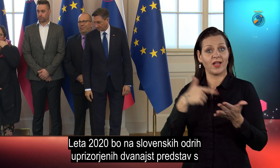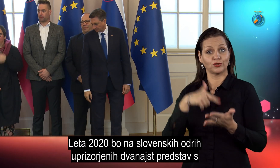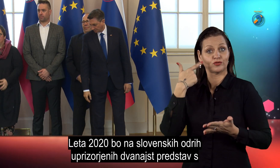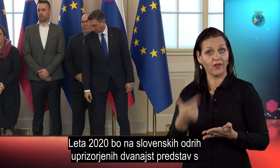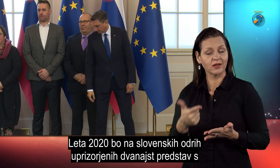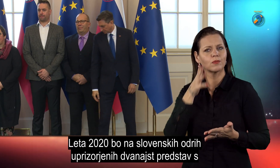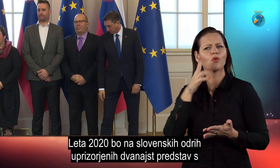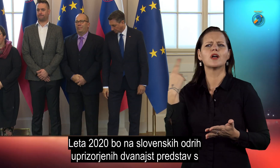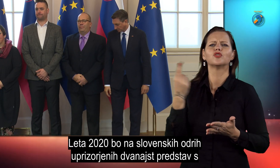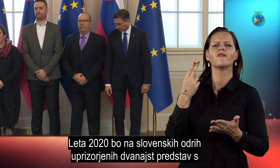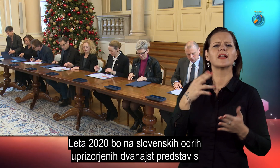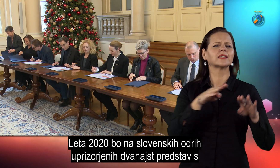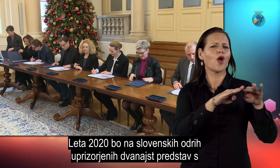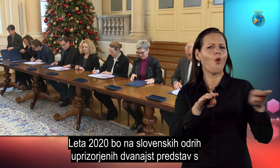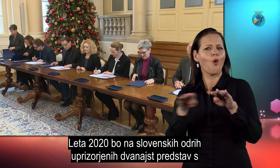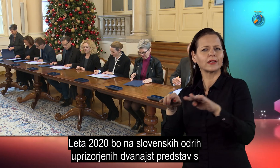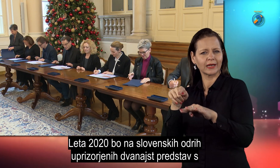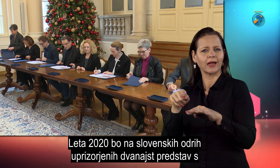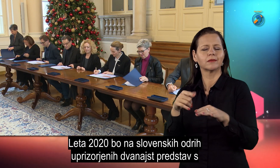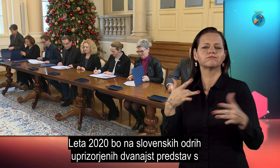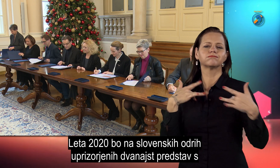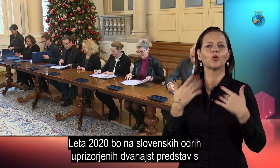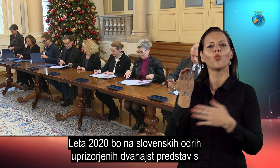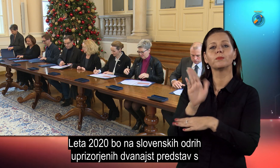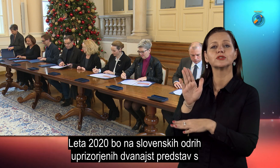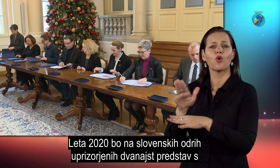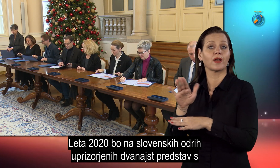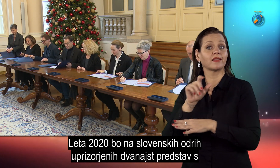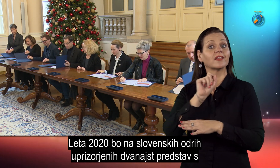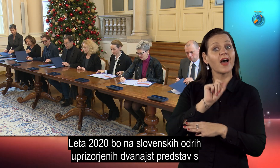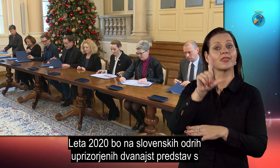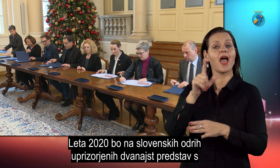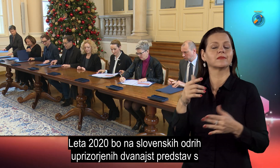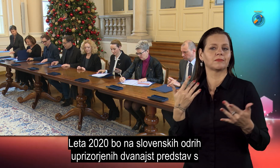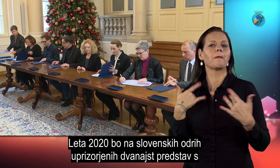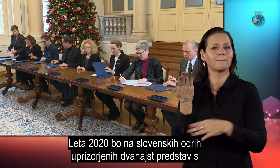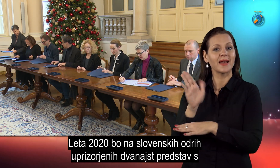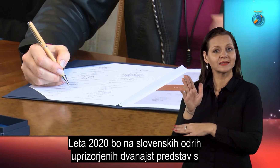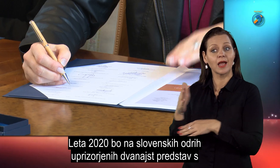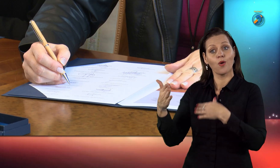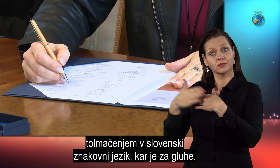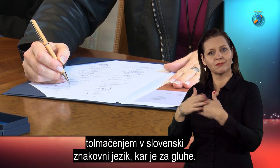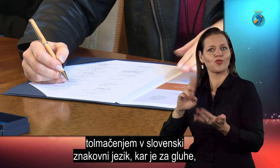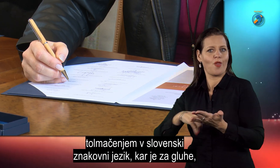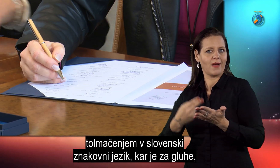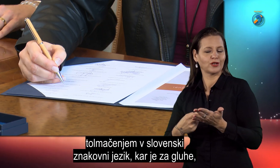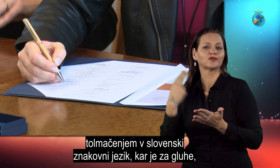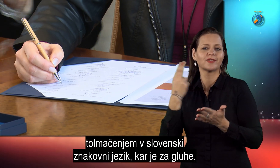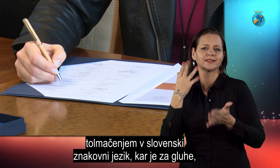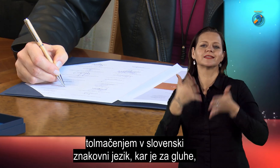Leta 2020 bo na slovenskih odrih uprizorjenih 12 predstav s tolmačenjem v slovenski znakovni